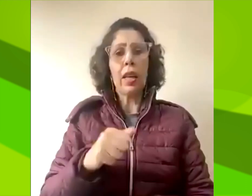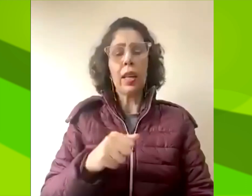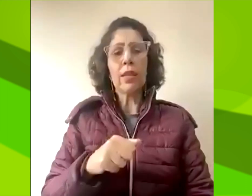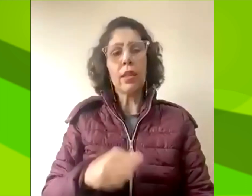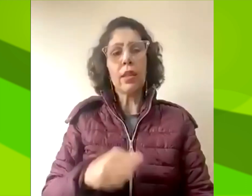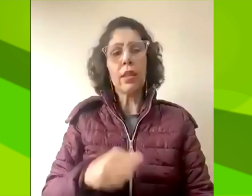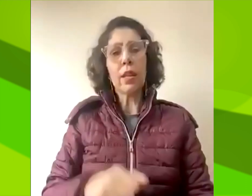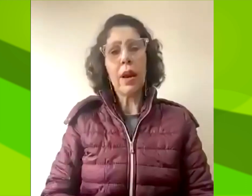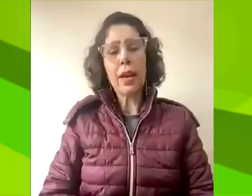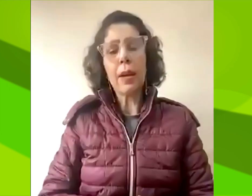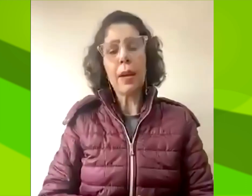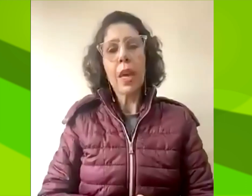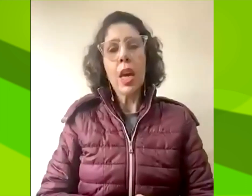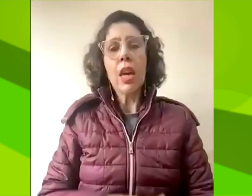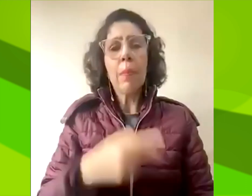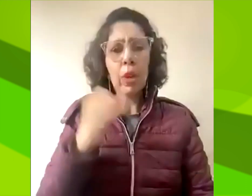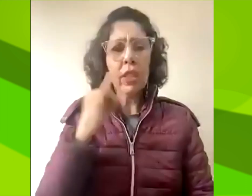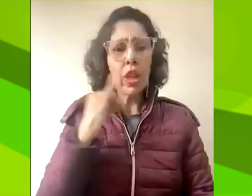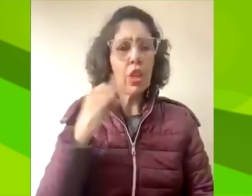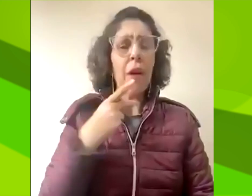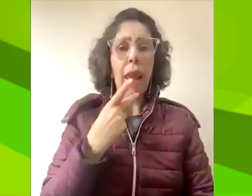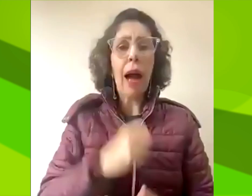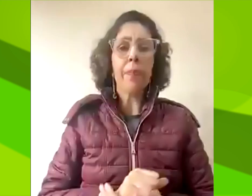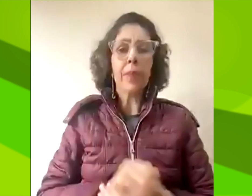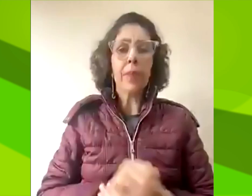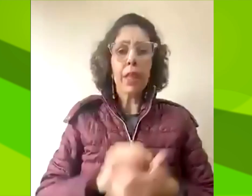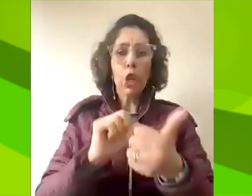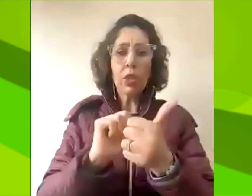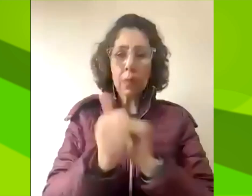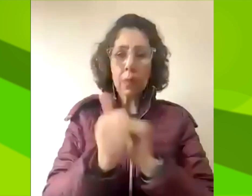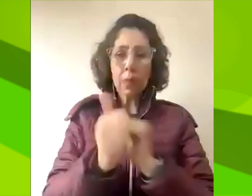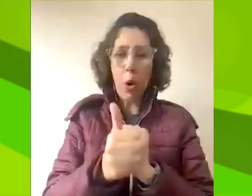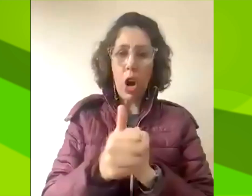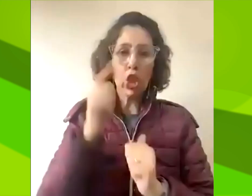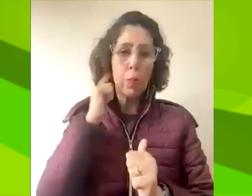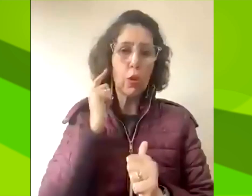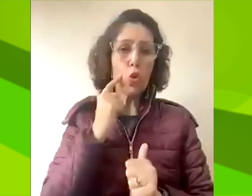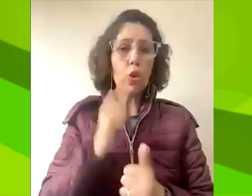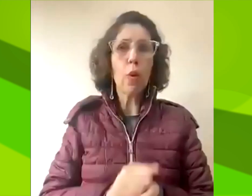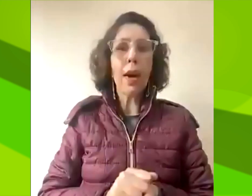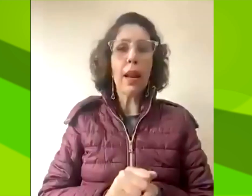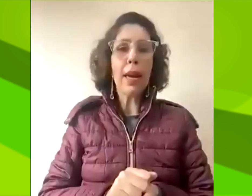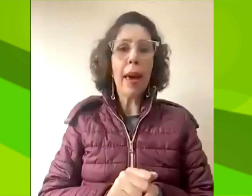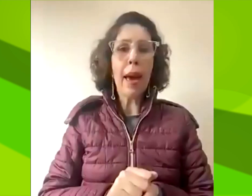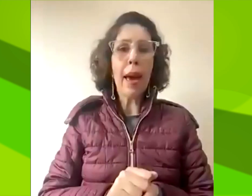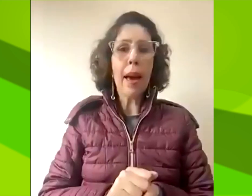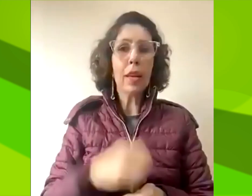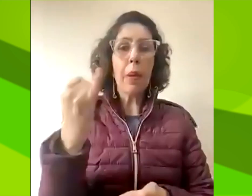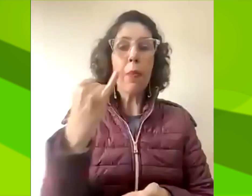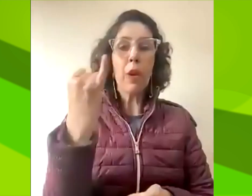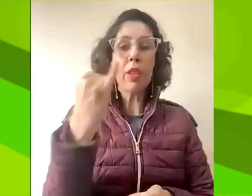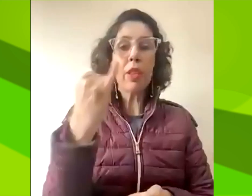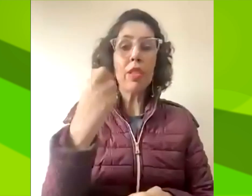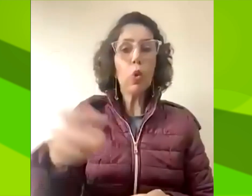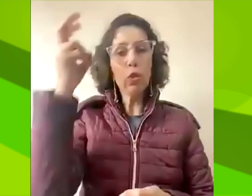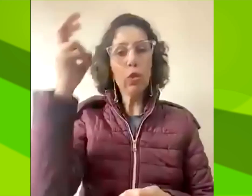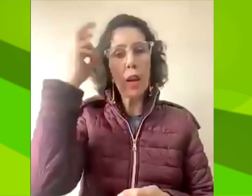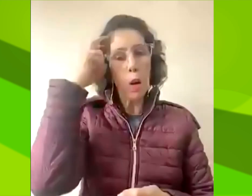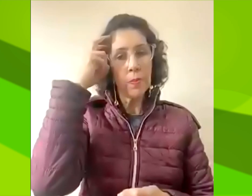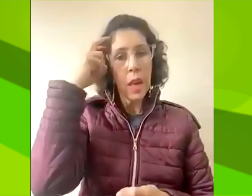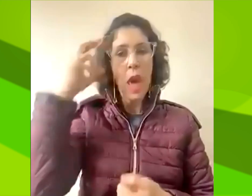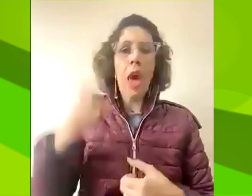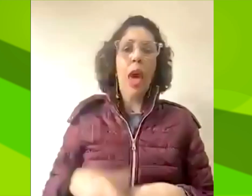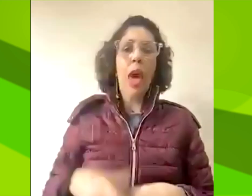aqui de Santa Maria. E é importante falar que o esporte, o surdo, ele é, tem uma importância cultural.